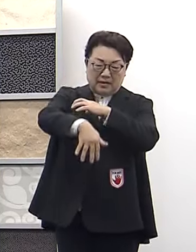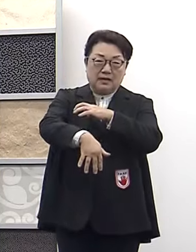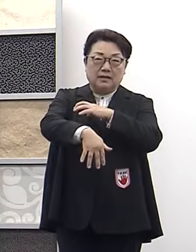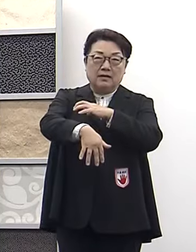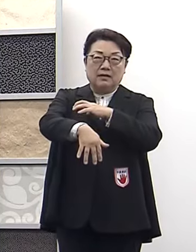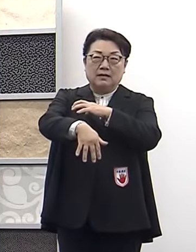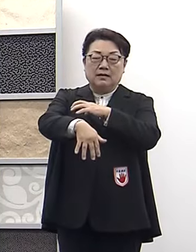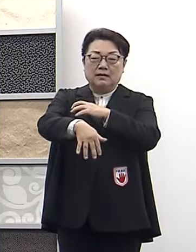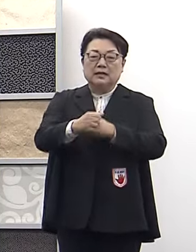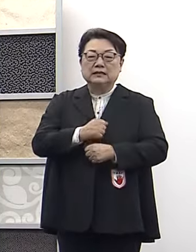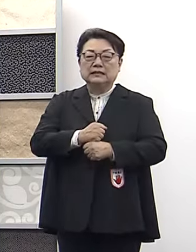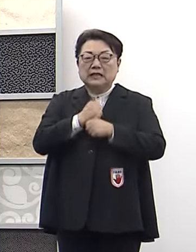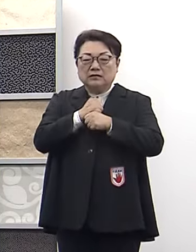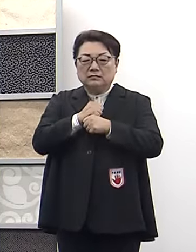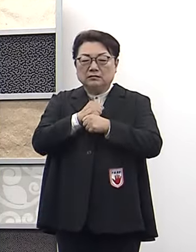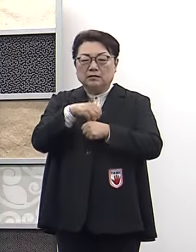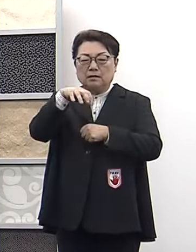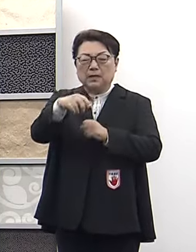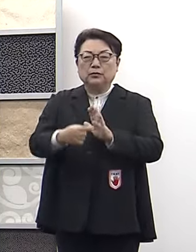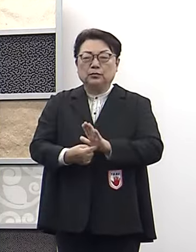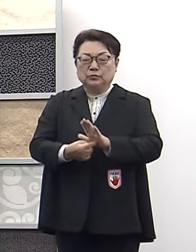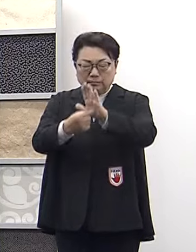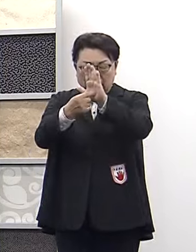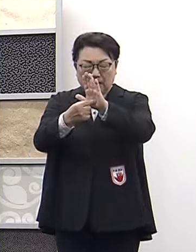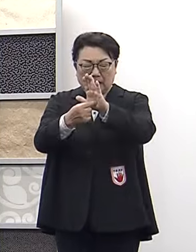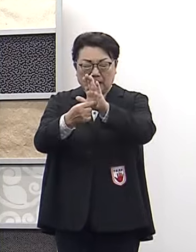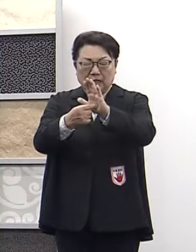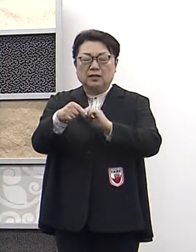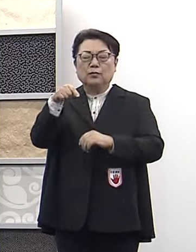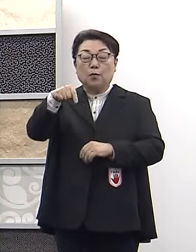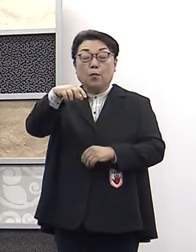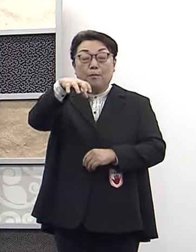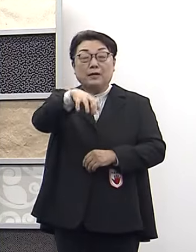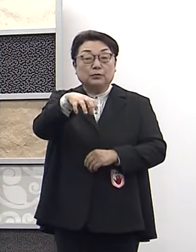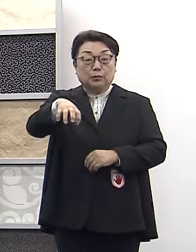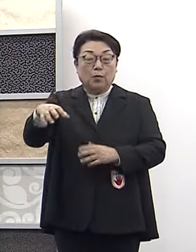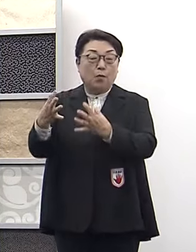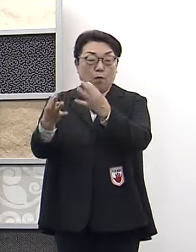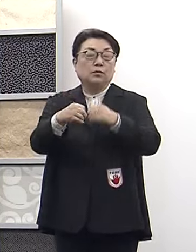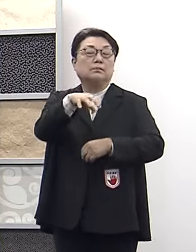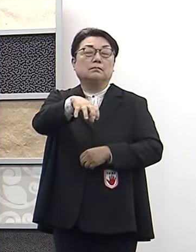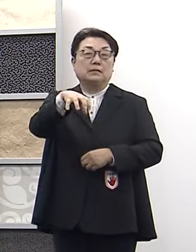自殺のしやすさというとちょっと言葉に語弊がありますけれども、